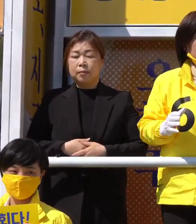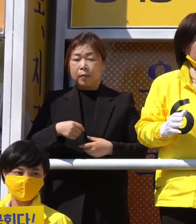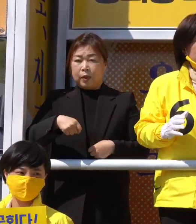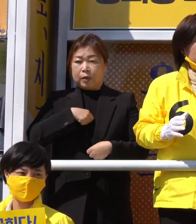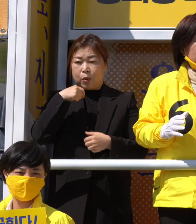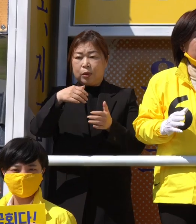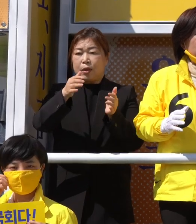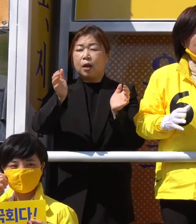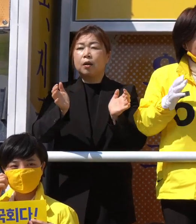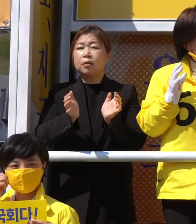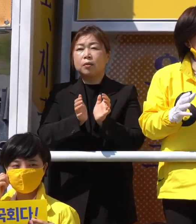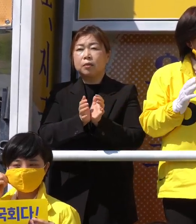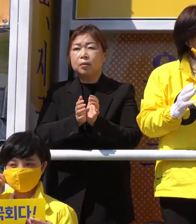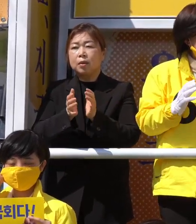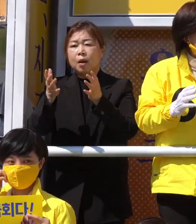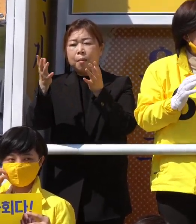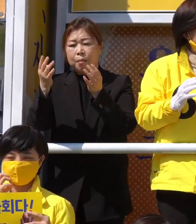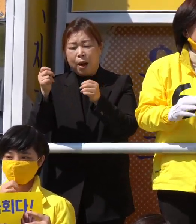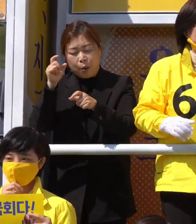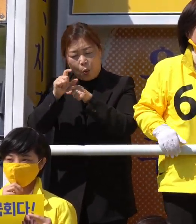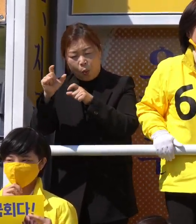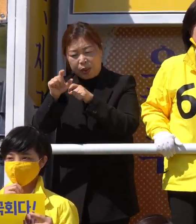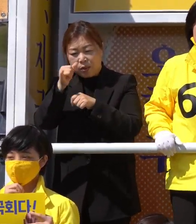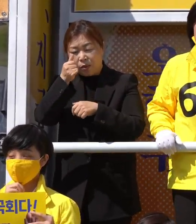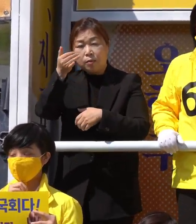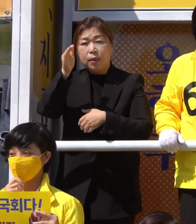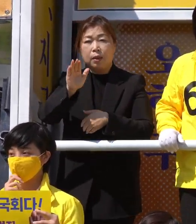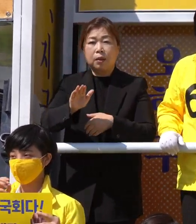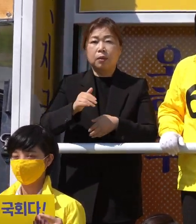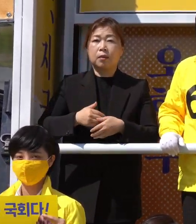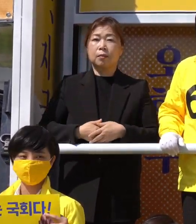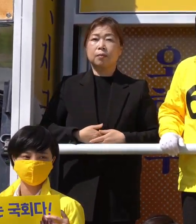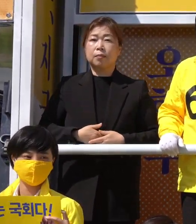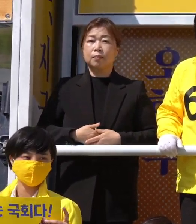정의당 많은 고민이 있었지만은